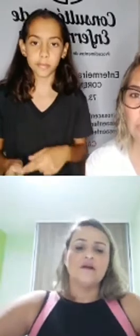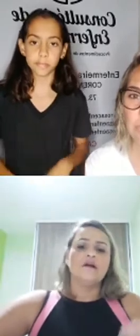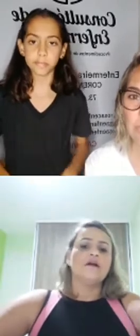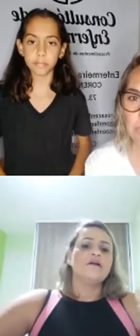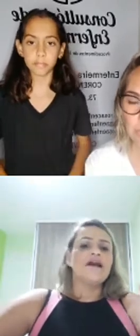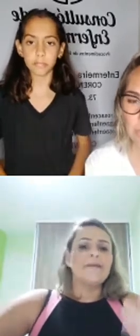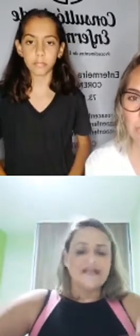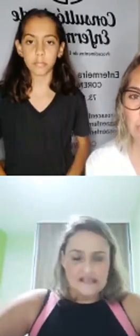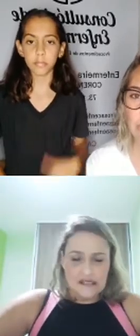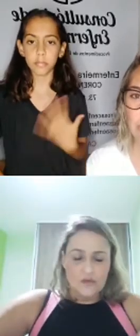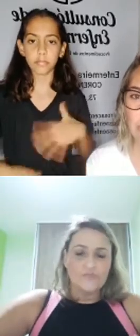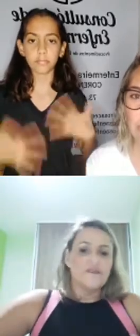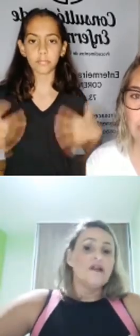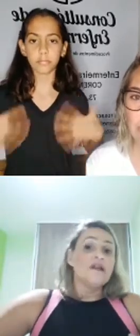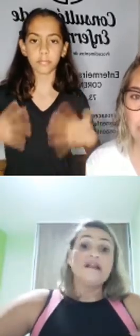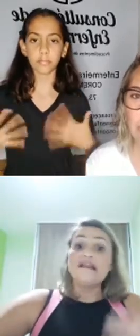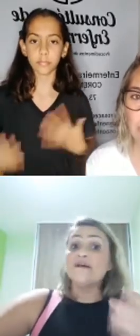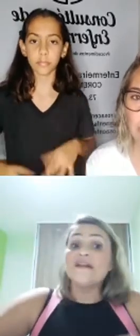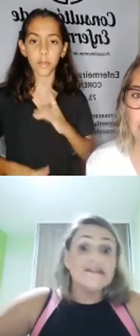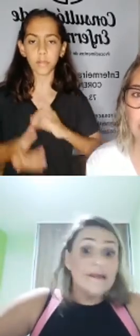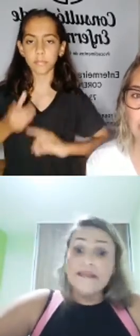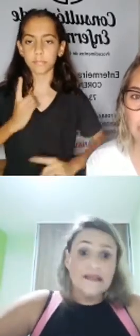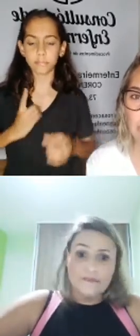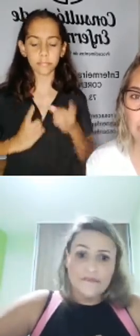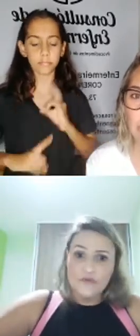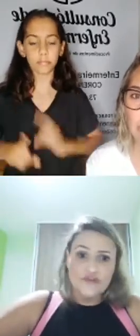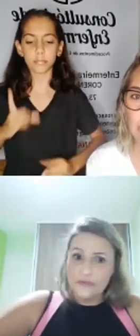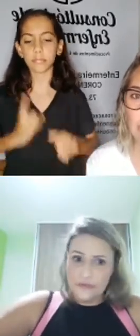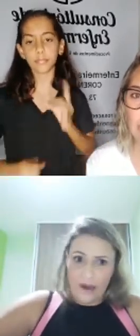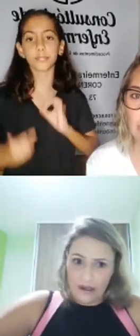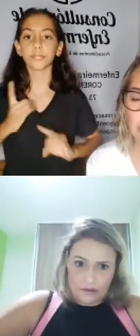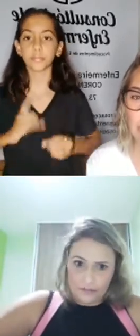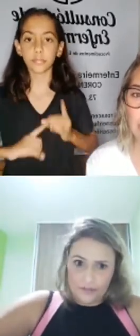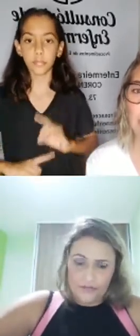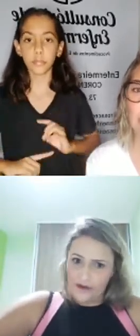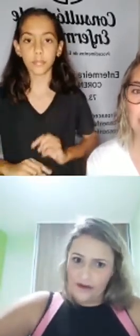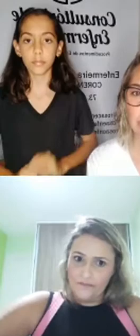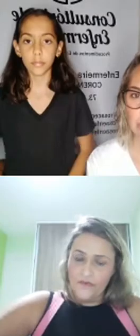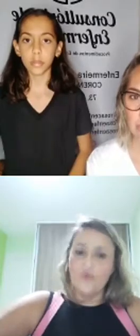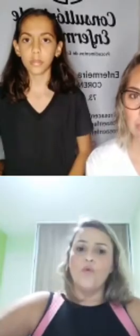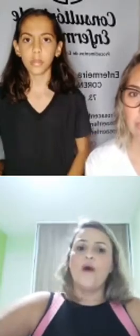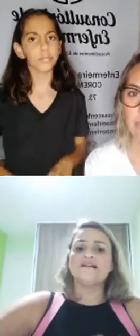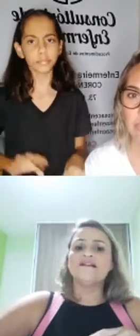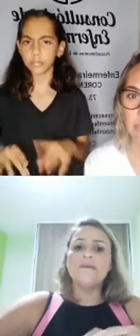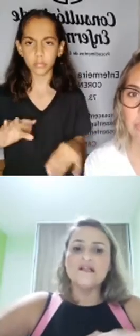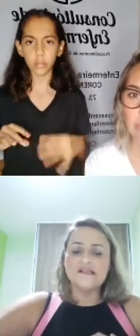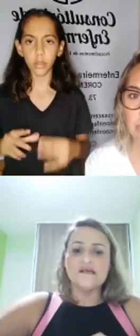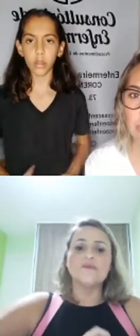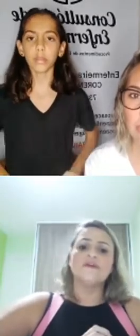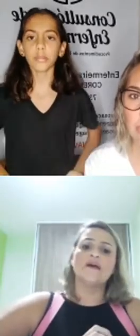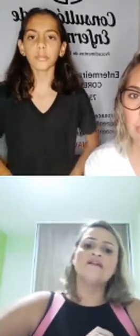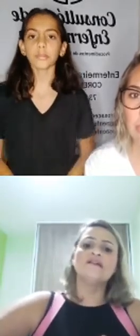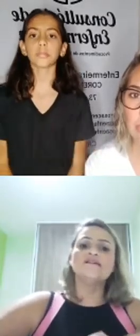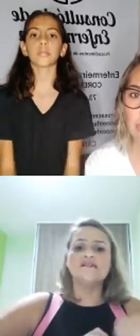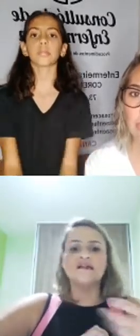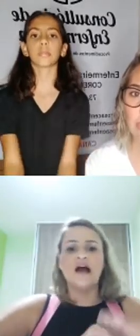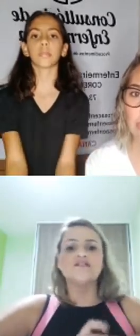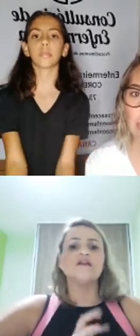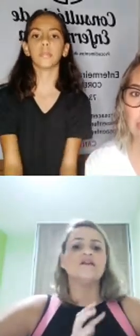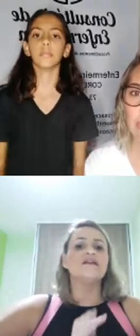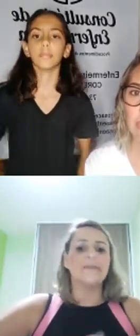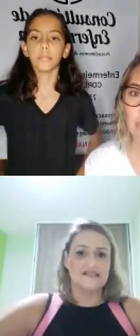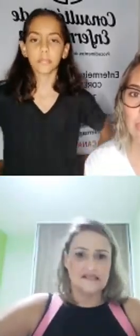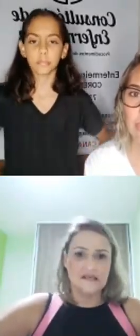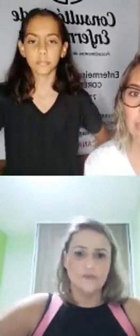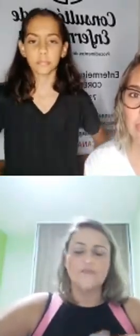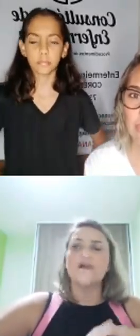ansiedade, depressão, não determina o tipo de parto, né? A determinação. Então, quem tem ansiedade, quem